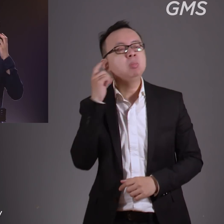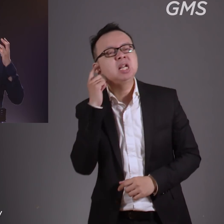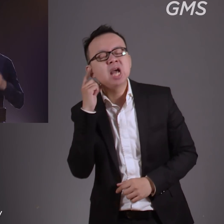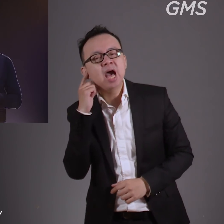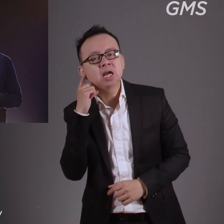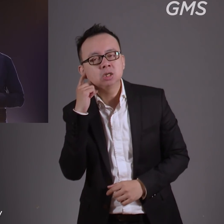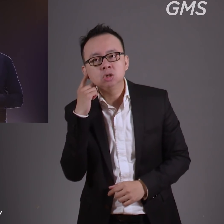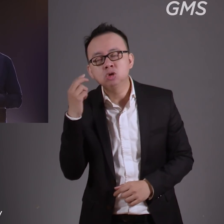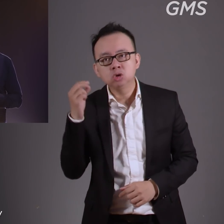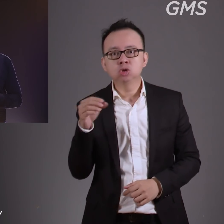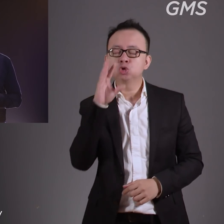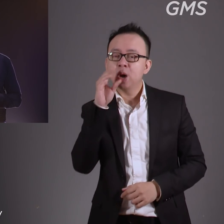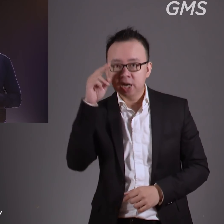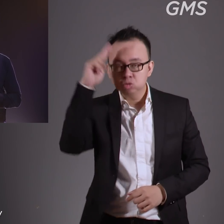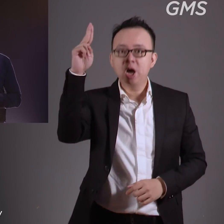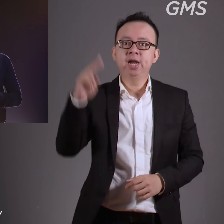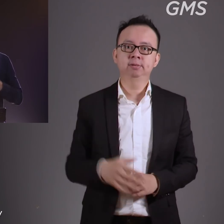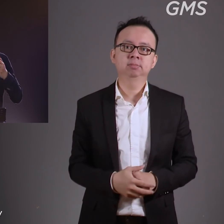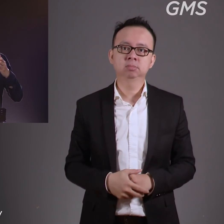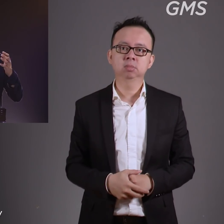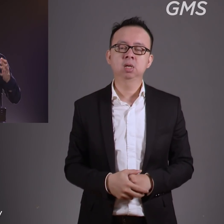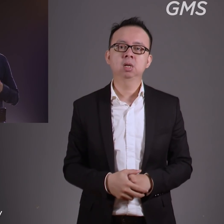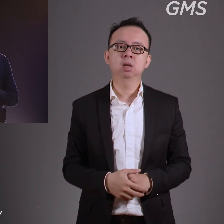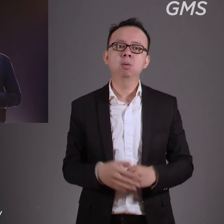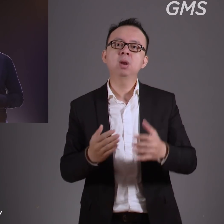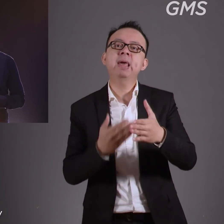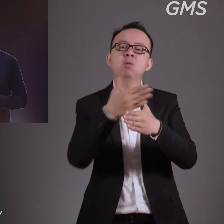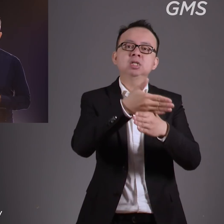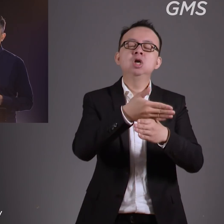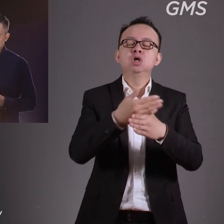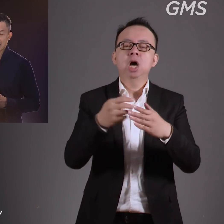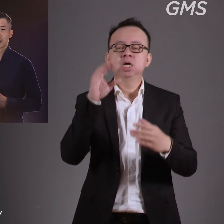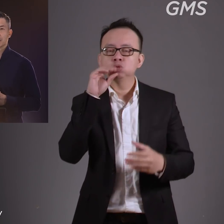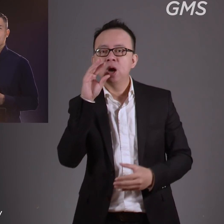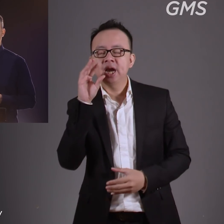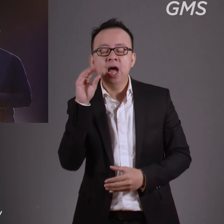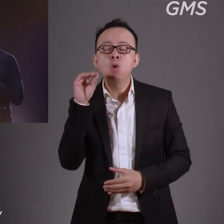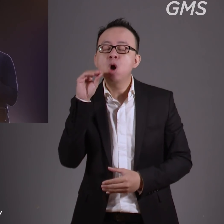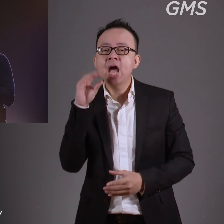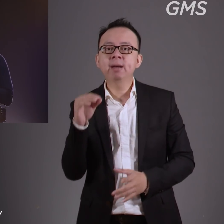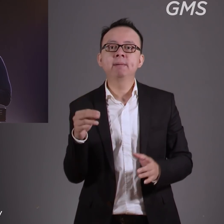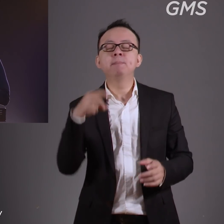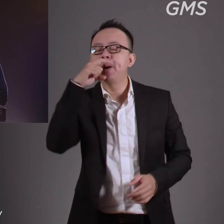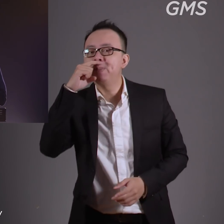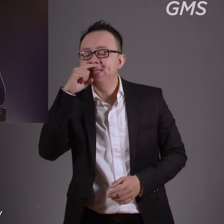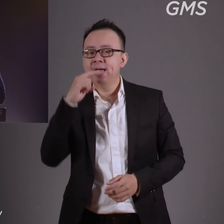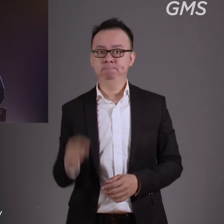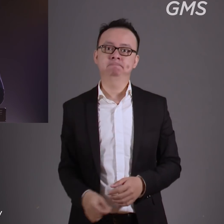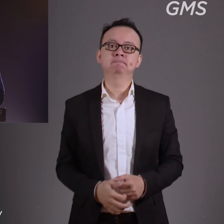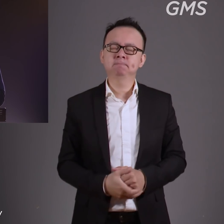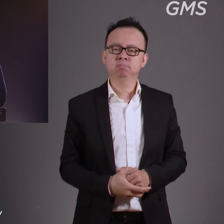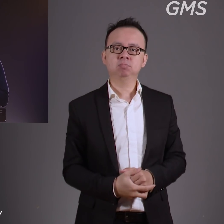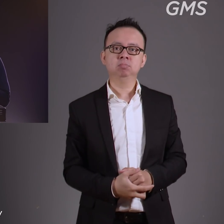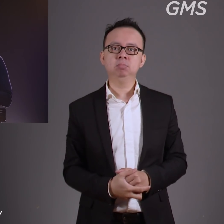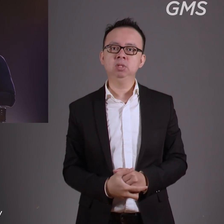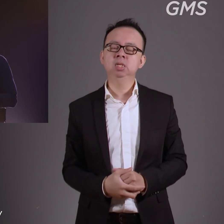sendiri mendengarkan suara Tuhan lewat suara papanya. Tapi gak hanya itu, dia klaim janji Allah. Saya